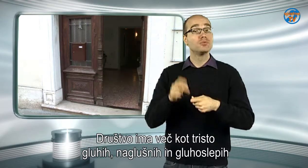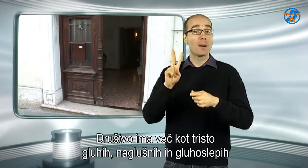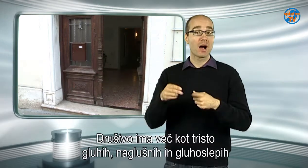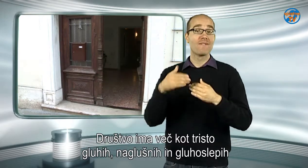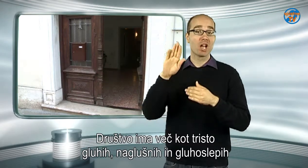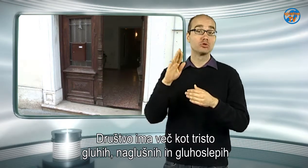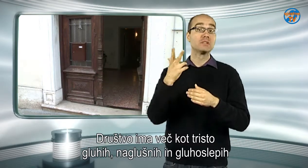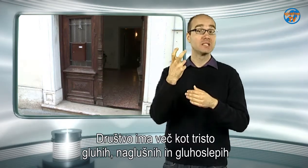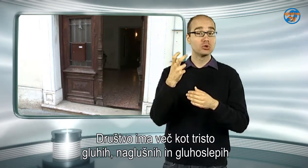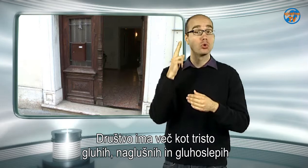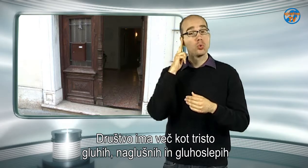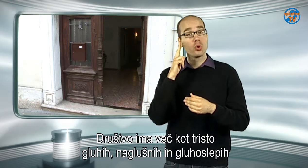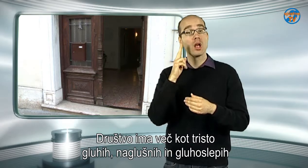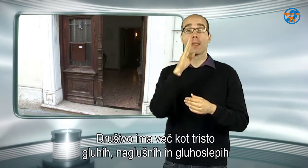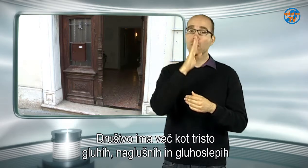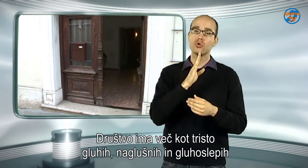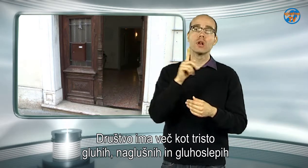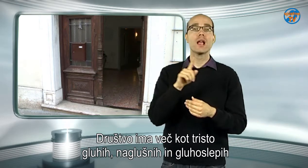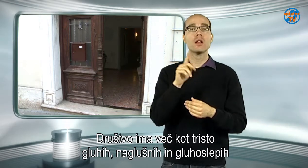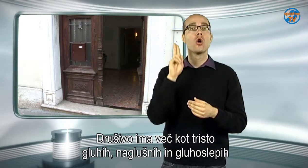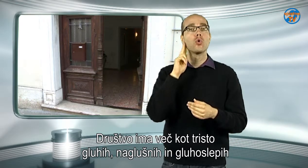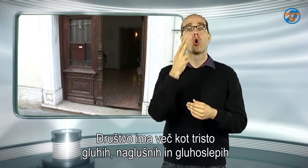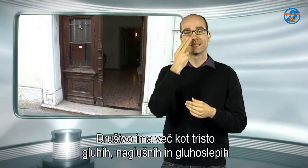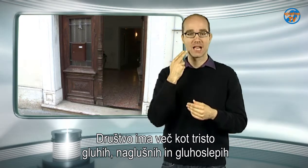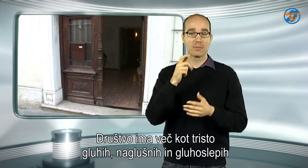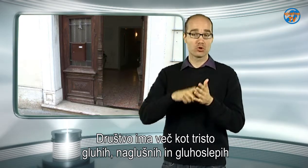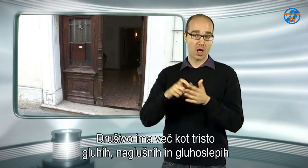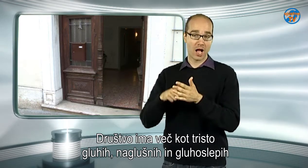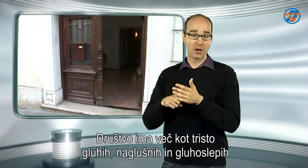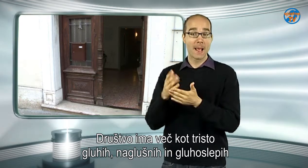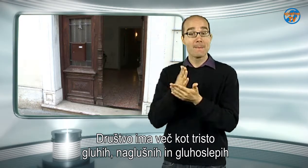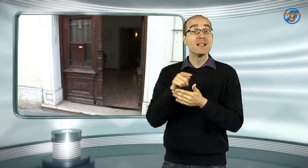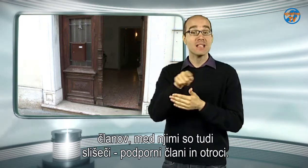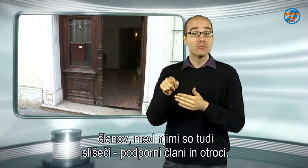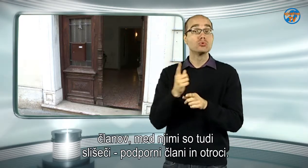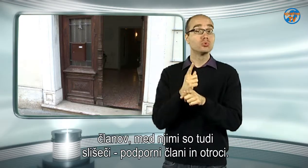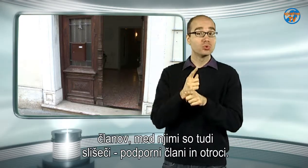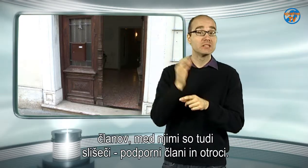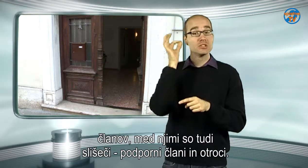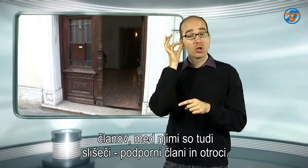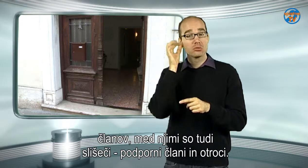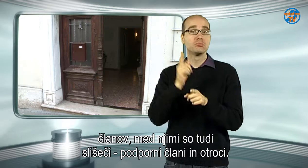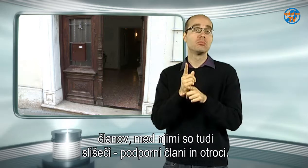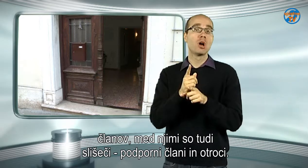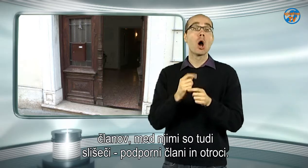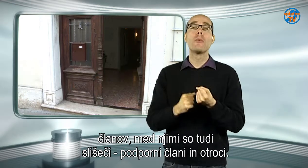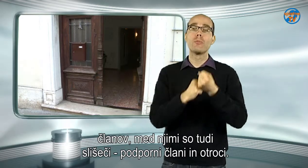Društvo ima več kot 300 gluhih, naglušnih in gluhoslepih članov, med njimi so tudi slišeči,